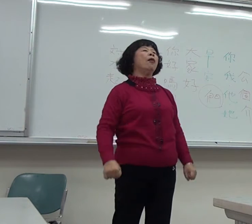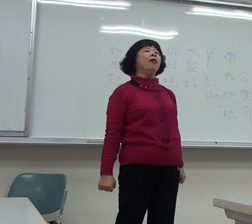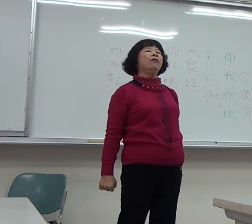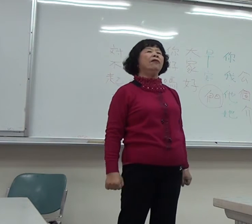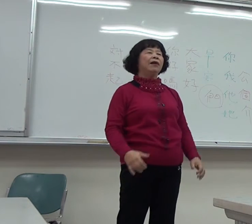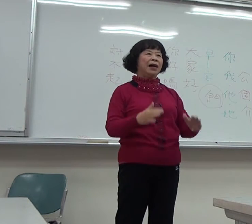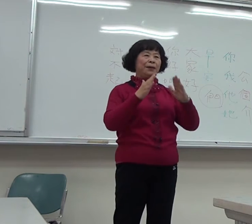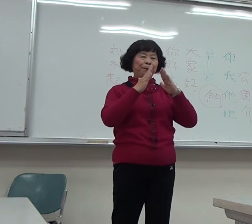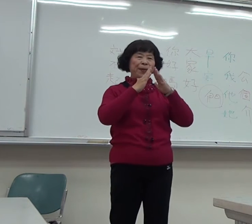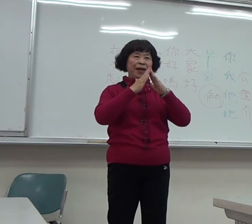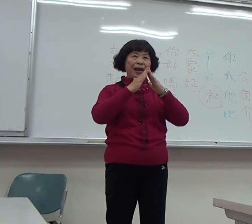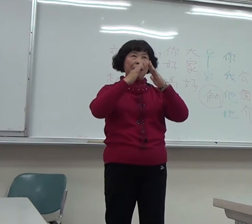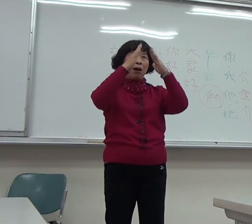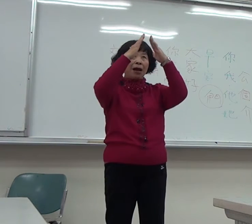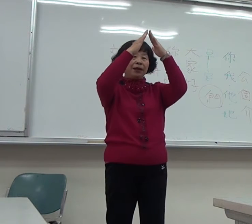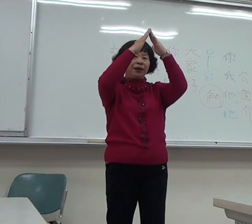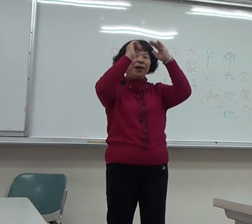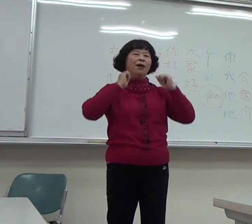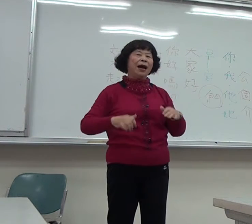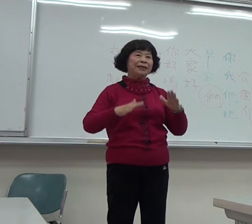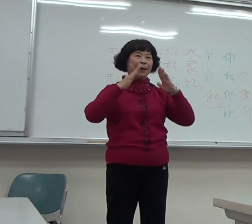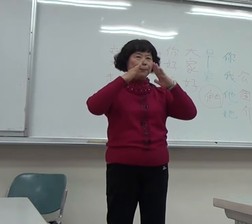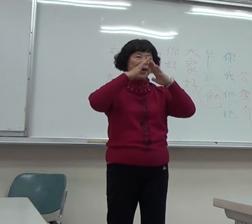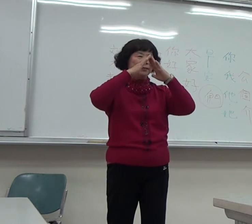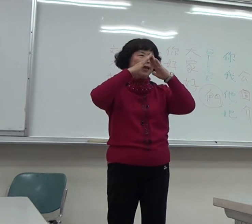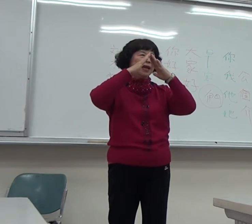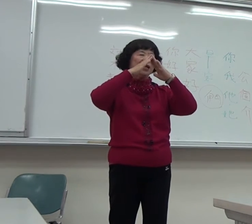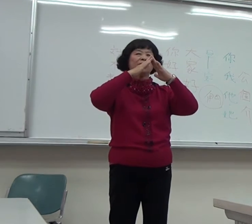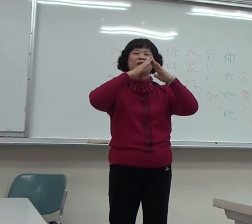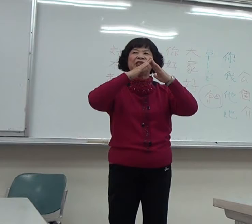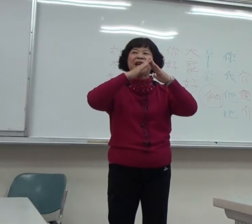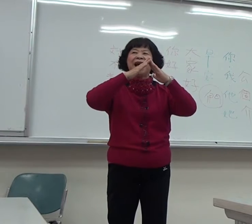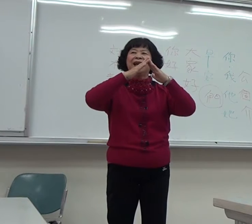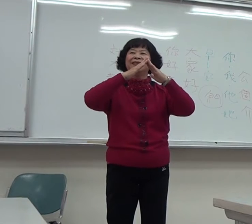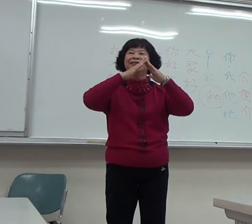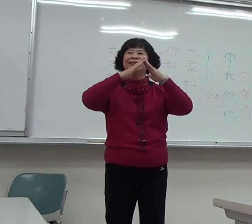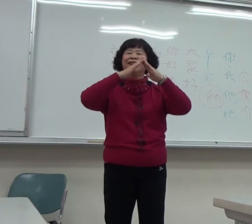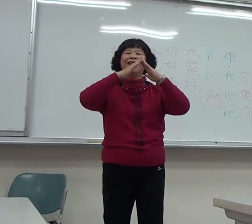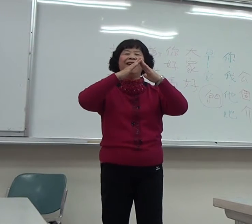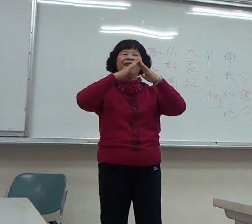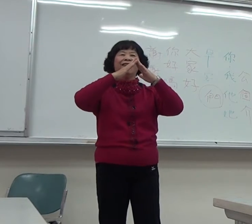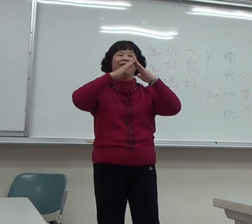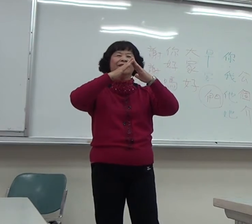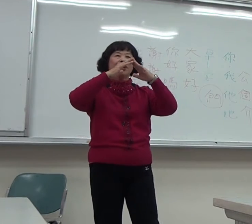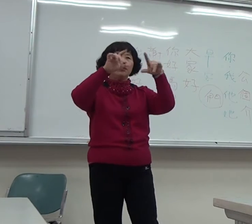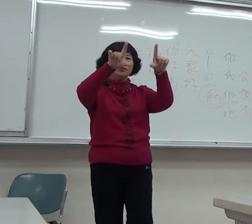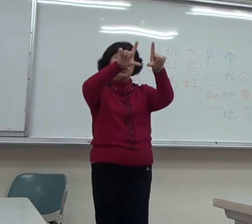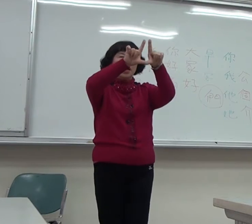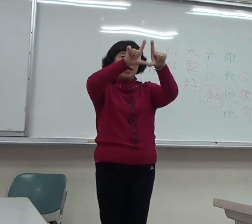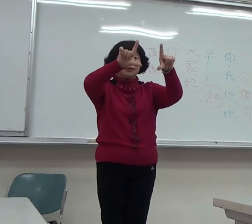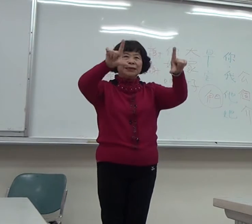楼，安尼背楼啊，有没有？啊，但是咩，咱安就是家，哦，所以我们说。